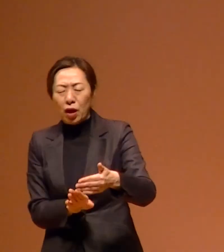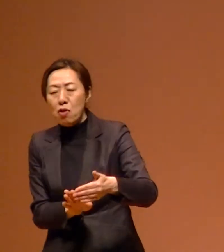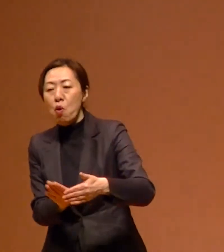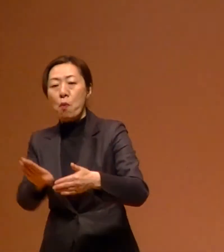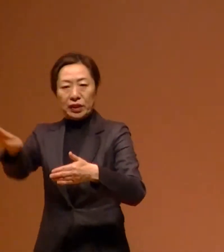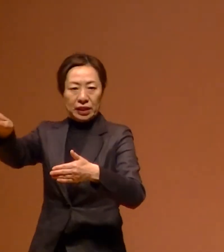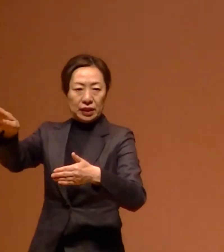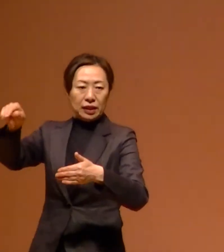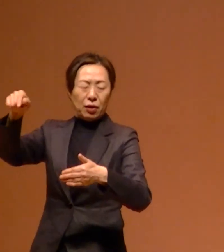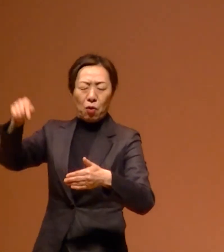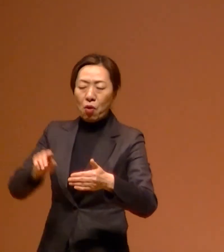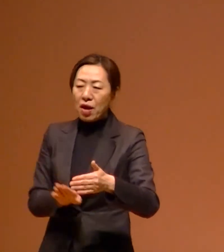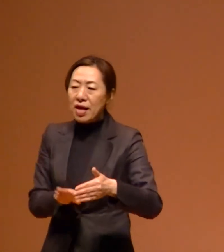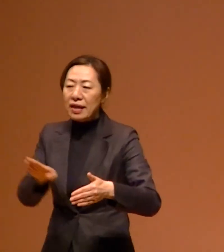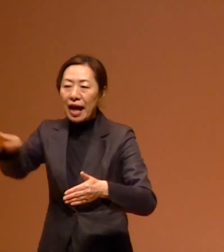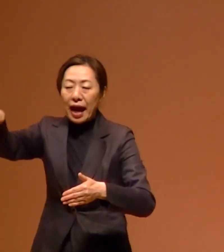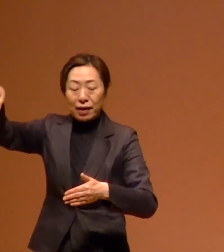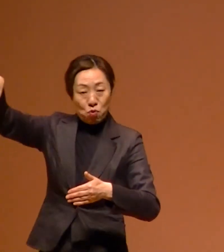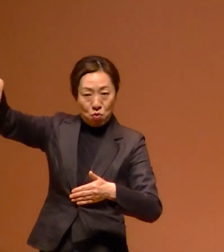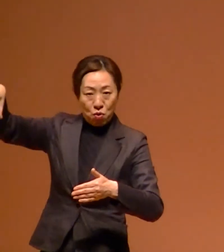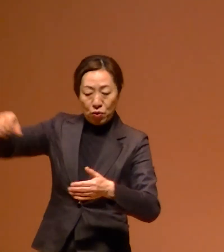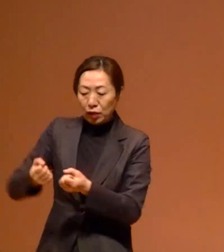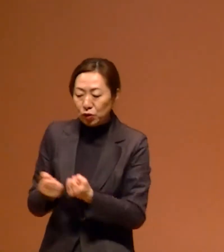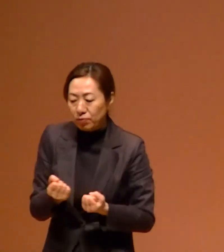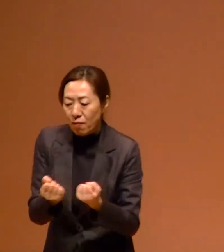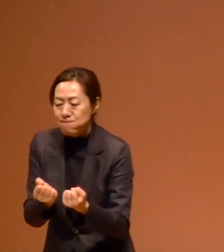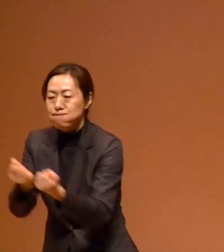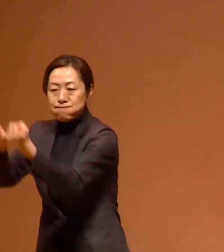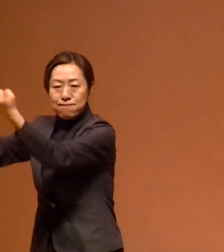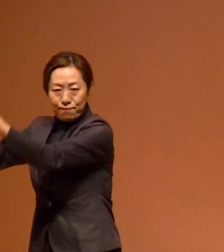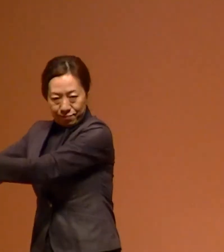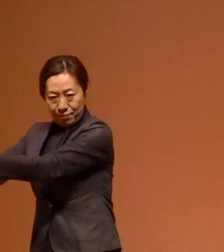ってるんで、その高いところに車を上げて、